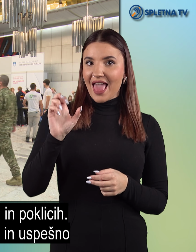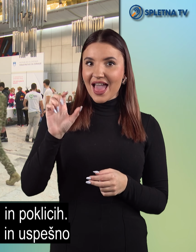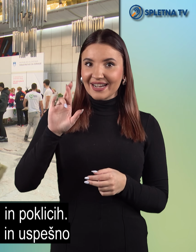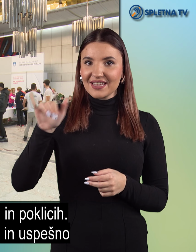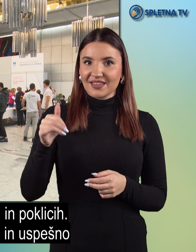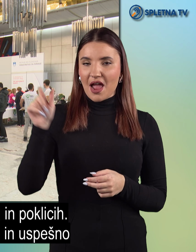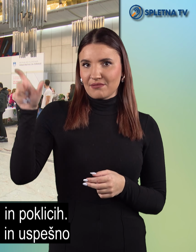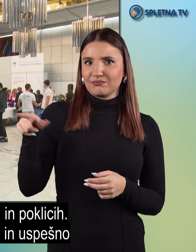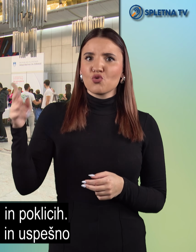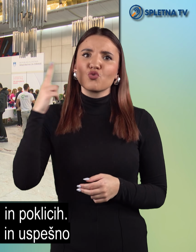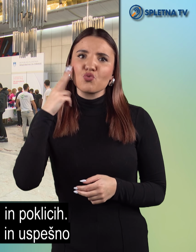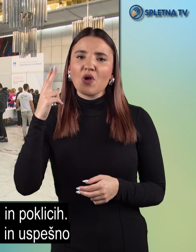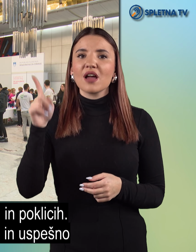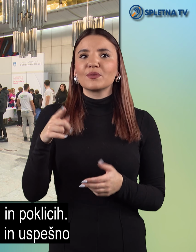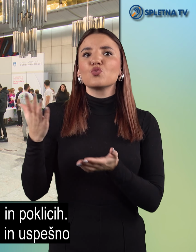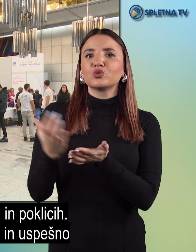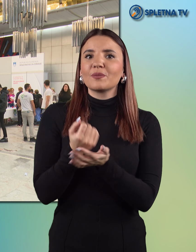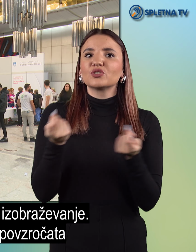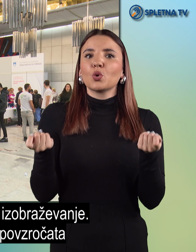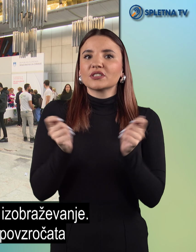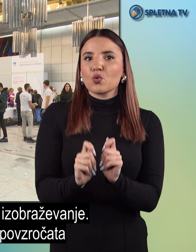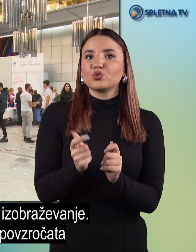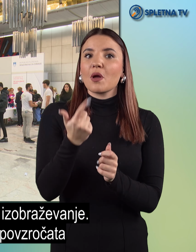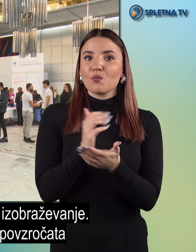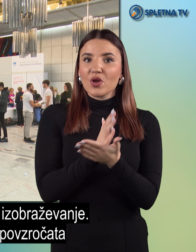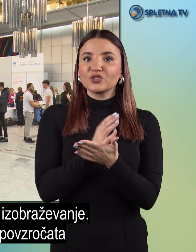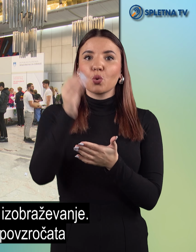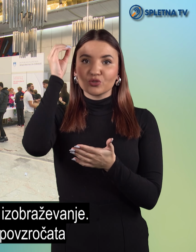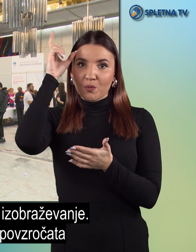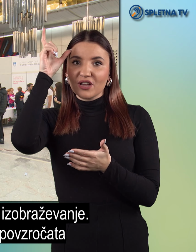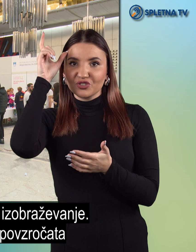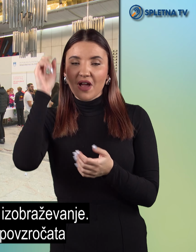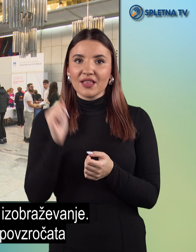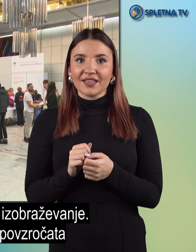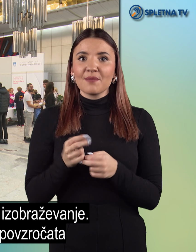Valerija je gluha in uspešno zaključuje poklicno izobraževanje.